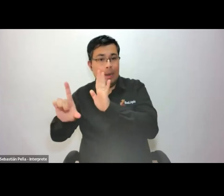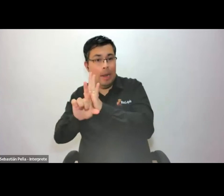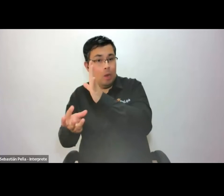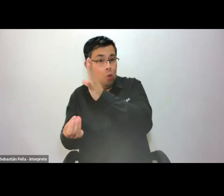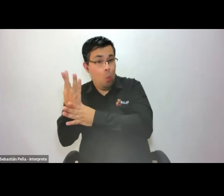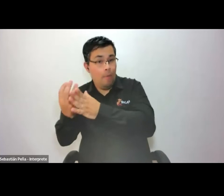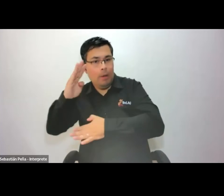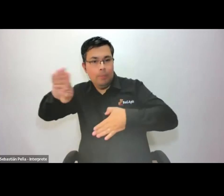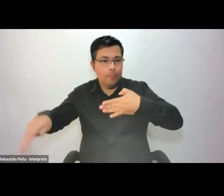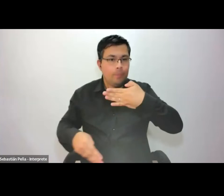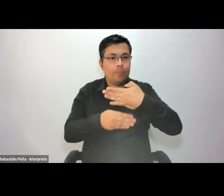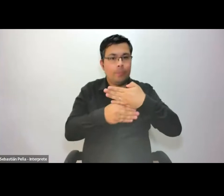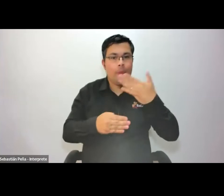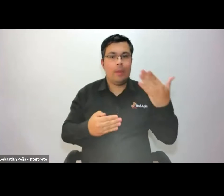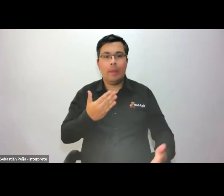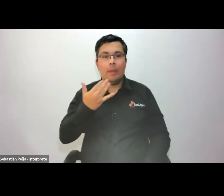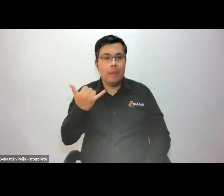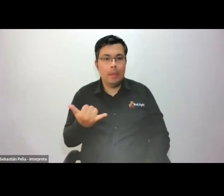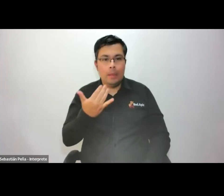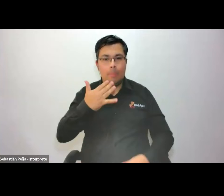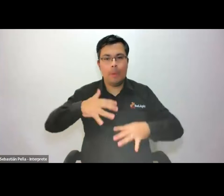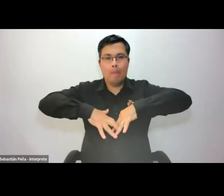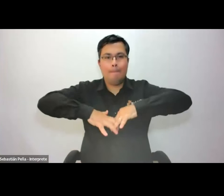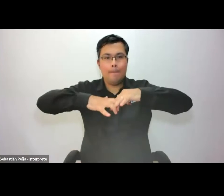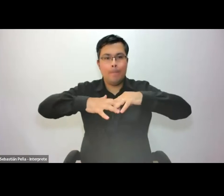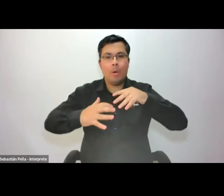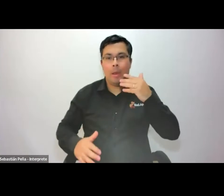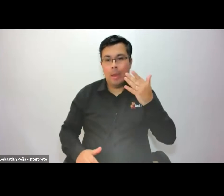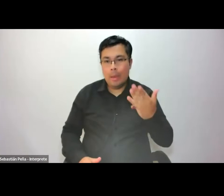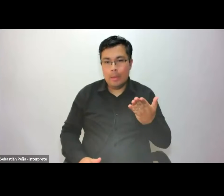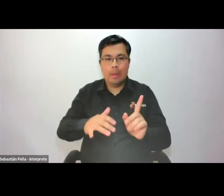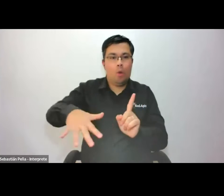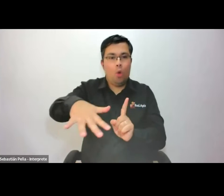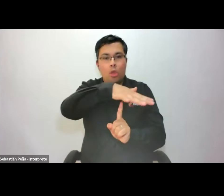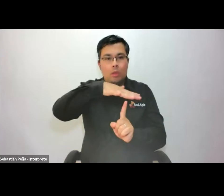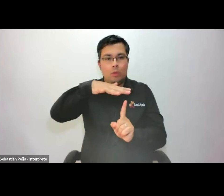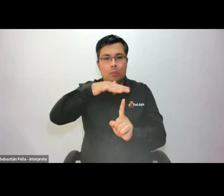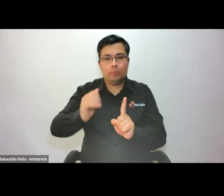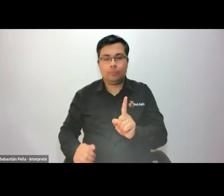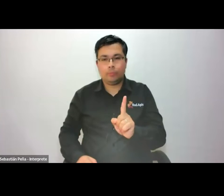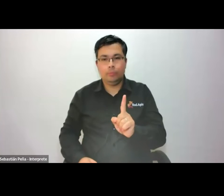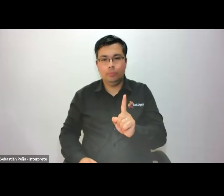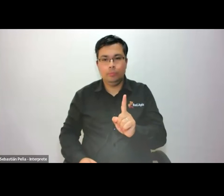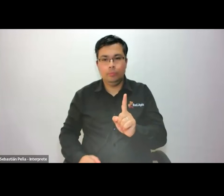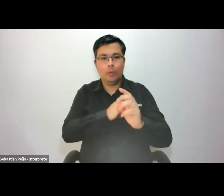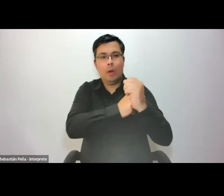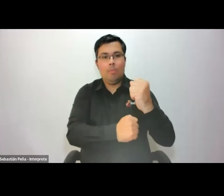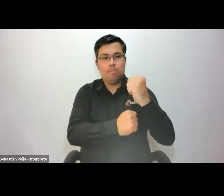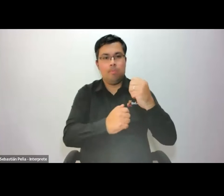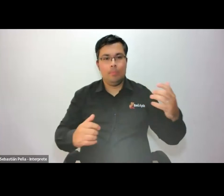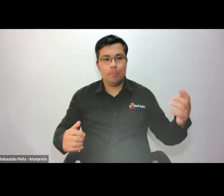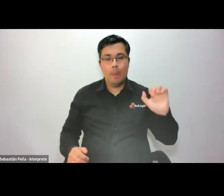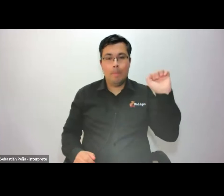potenciar en particular respecto de esta condición. En ese sentido, en primer lugar, la